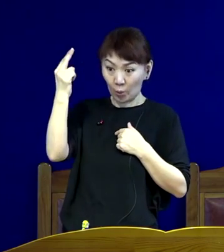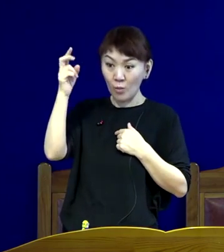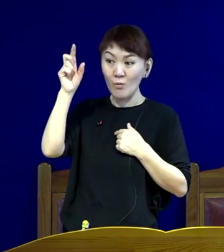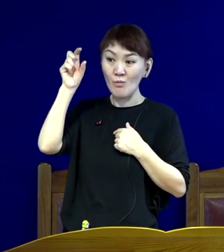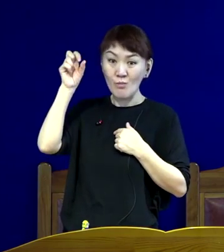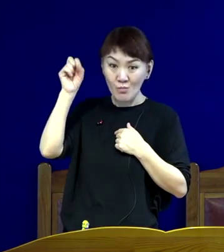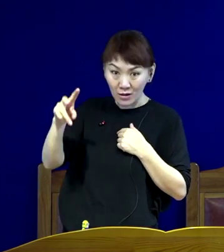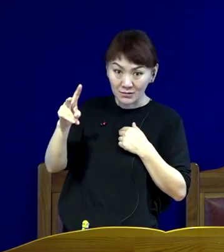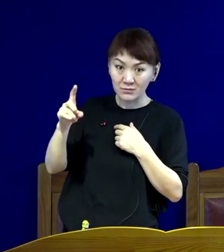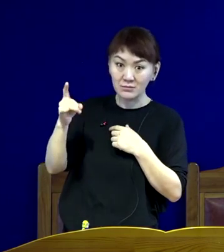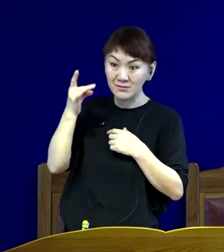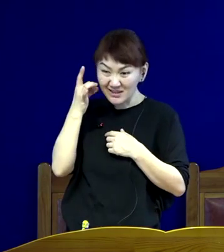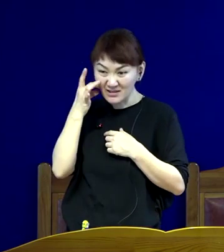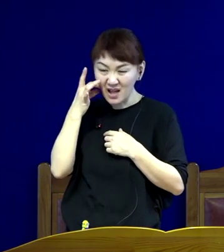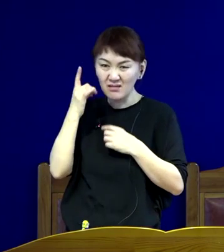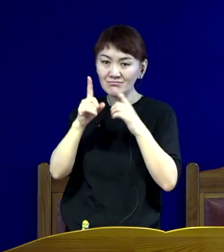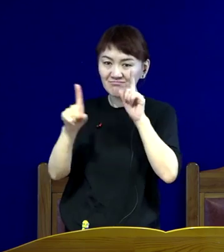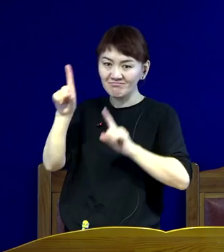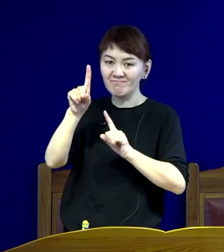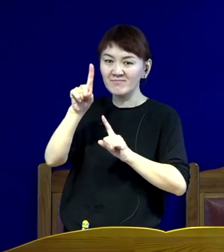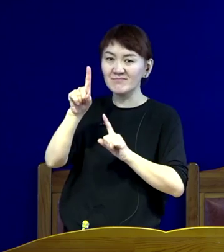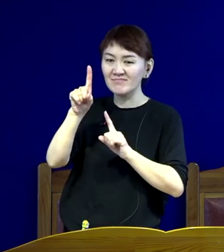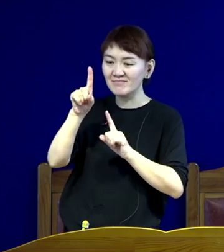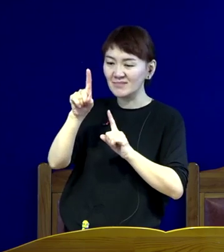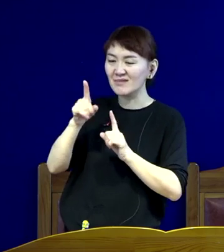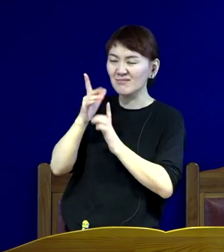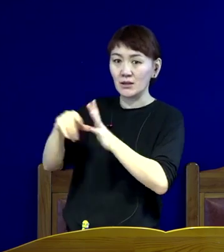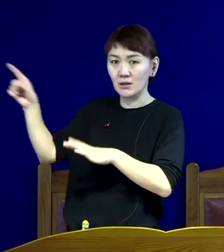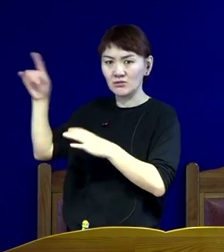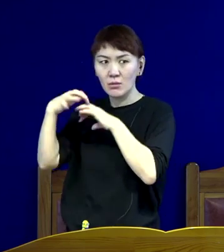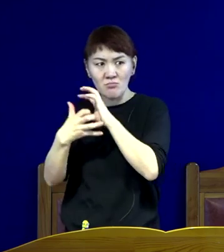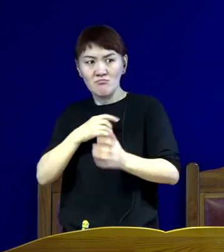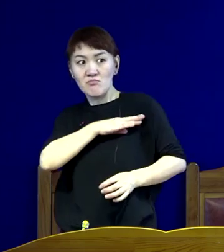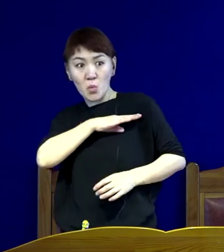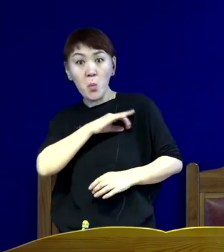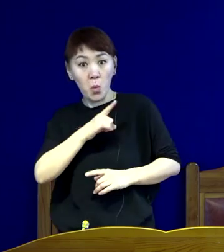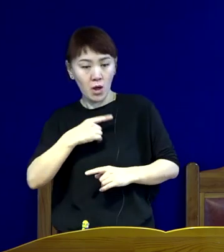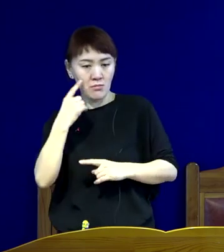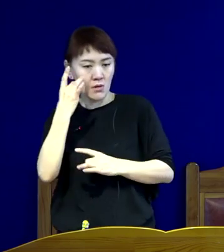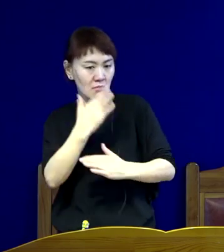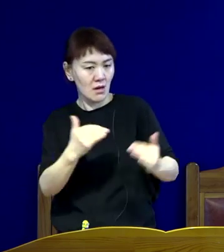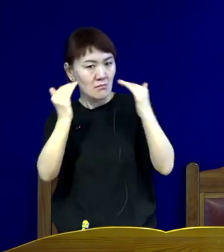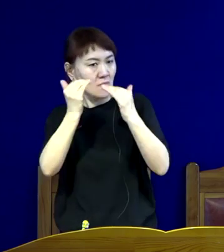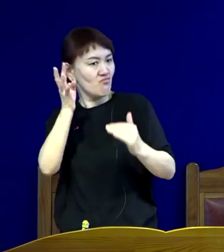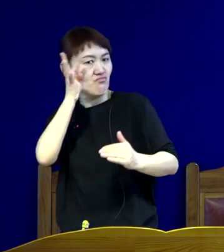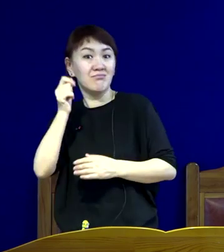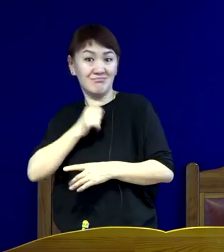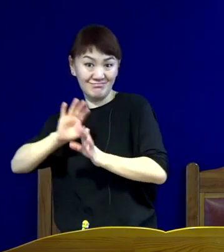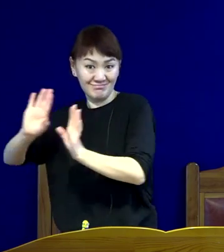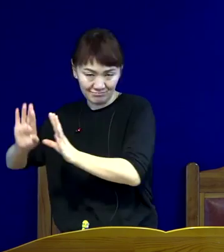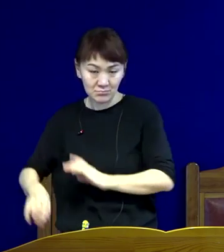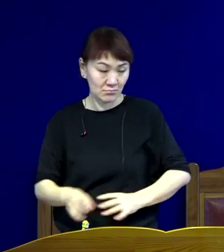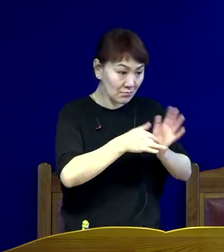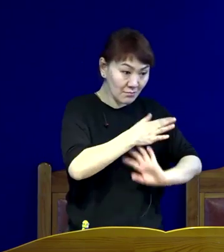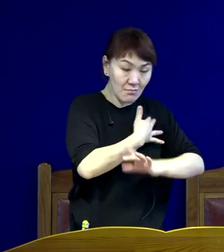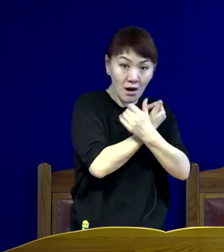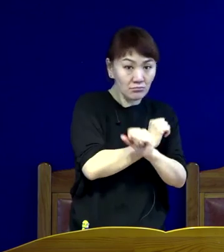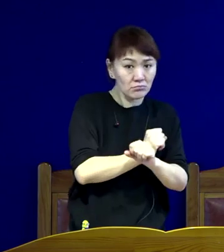믿는 사람들이잖아요. 하나님 믿는 사람들이잖아요. 하나님 믿는 사람들이잖아요. 하나님 믿는